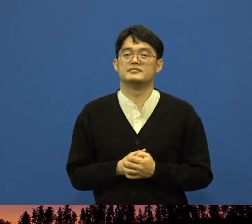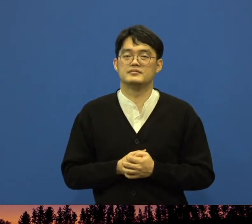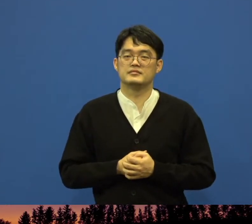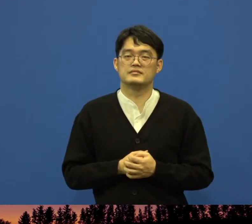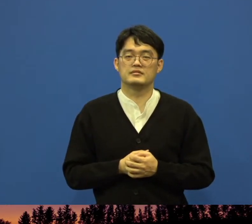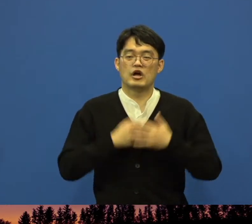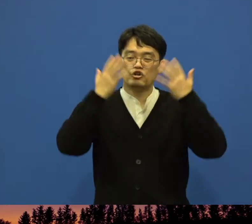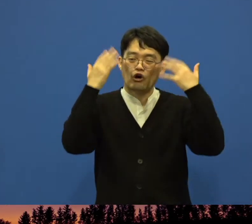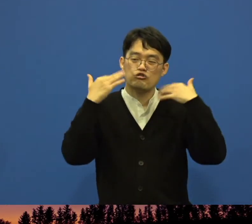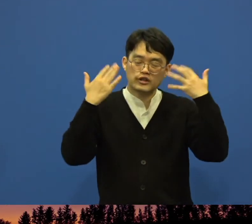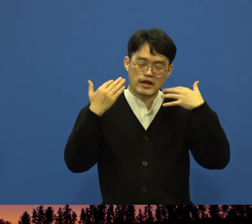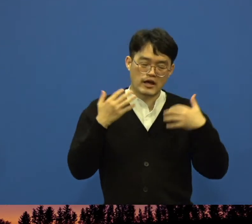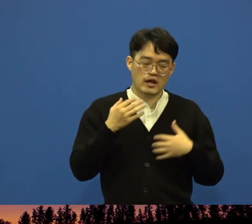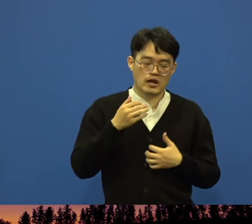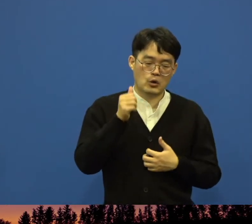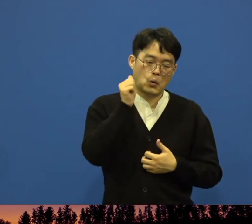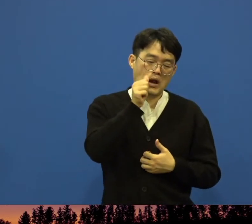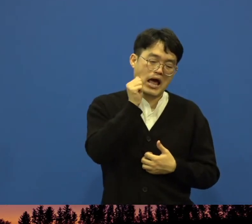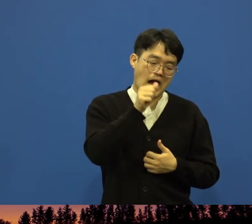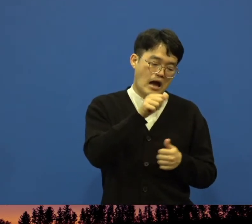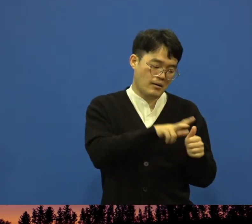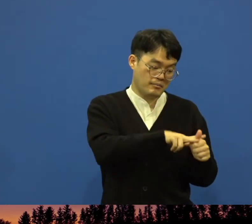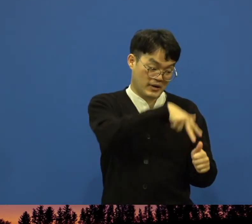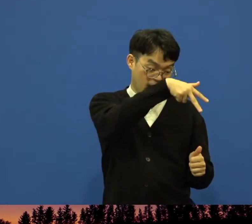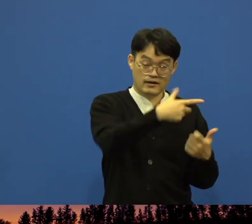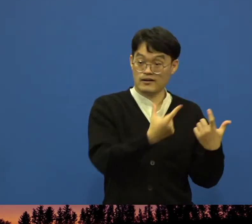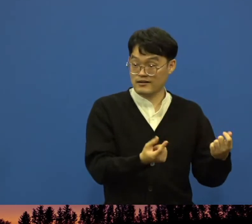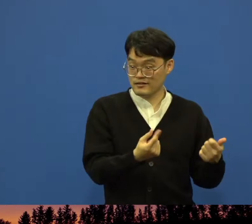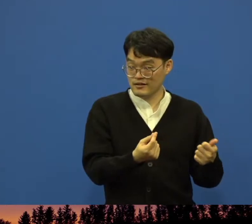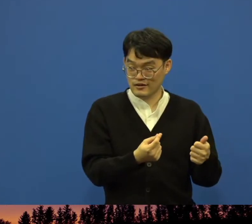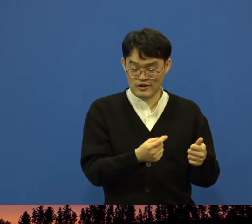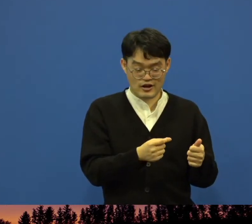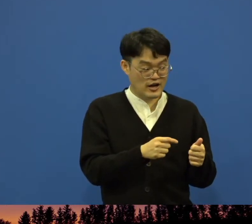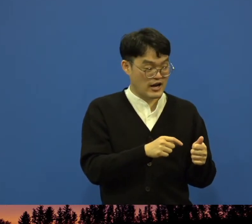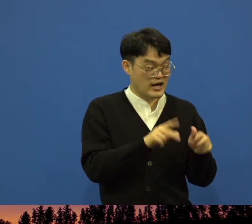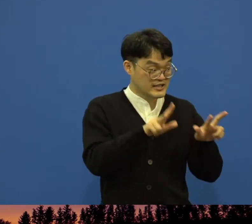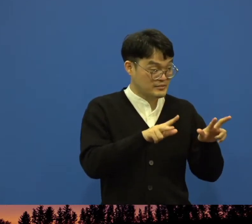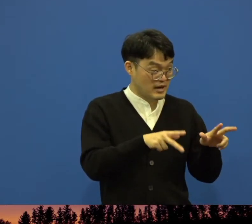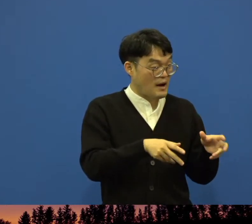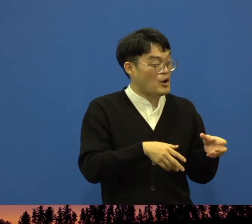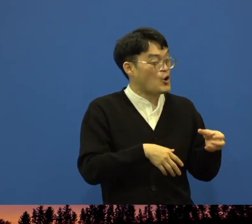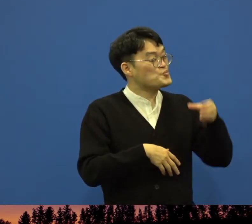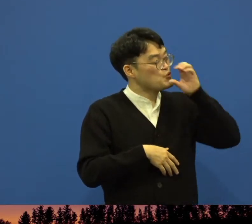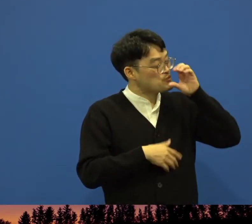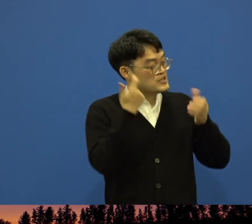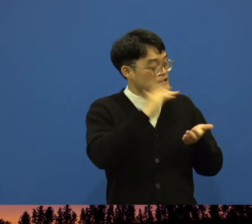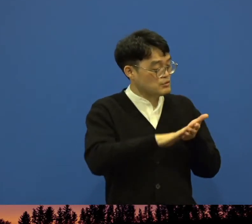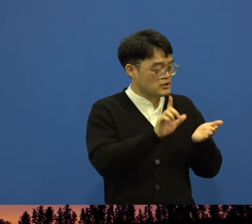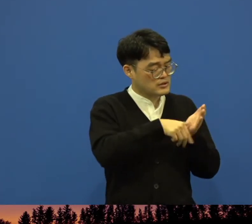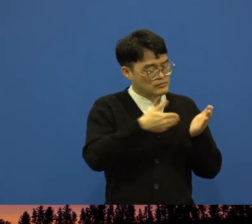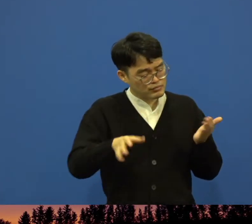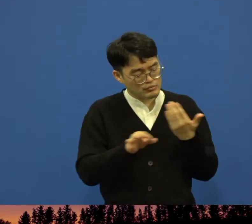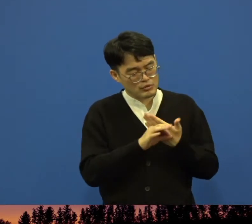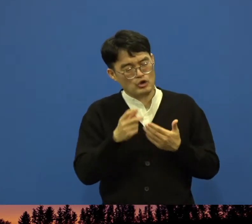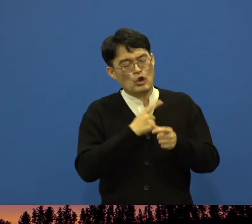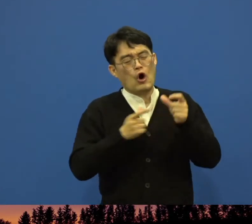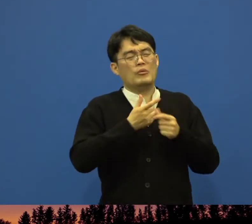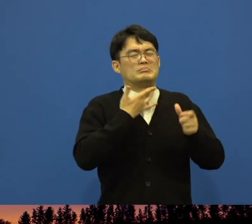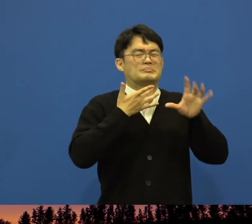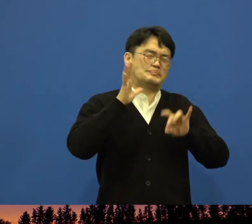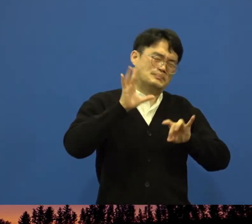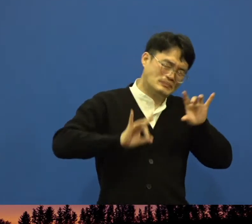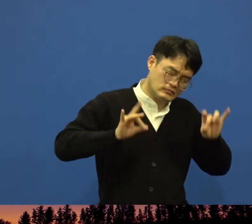때 콜라와 똑같아요. 혀끝은 시원한데 꼭 갈증이 나는 것이죠. 그래서 오늘 2장 7절로 10절에